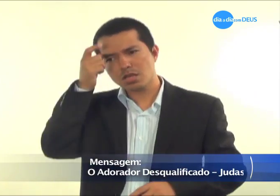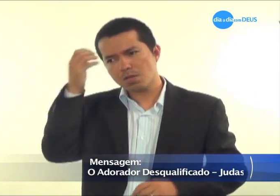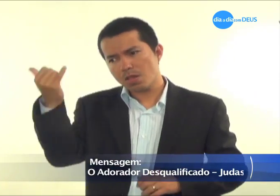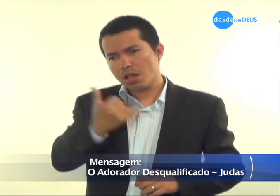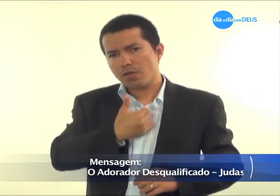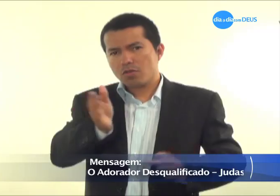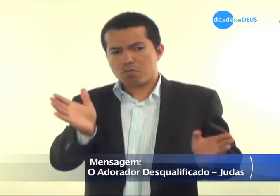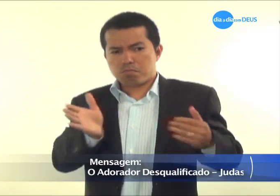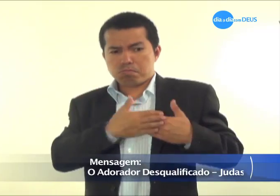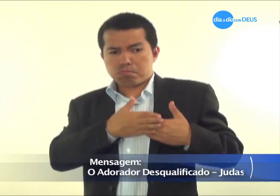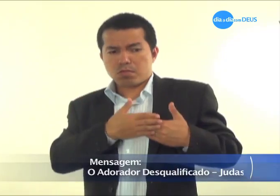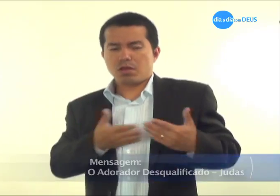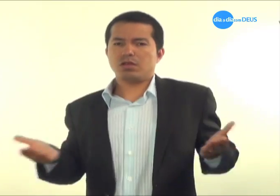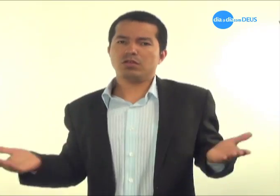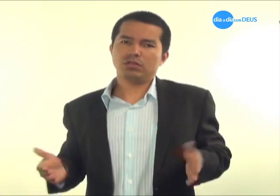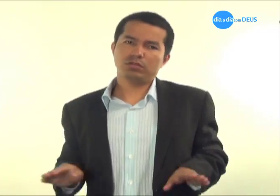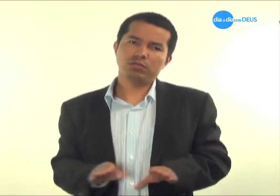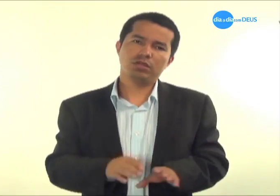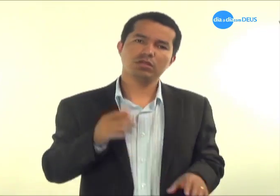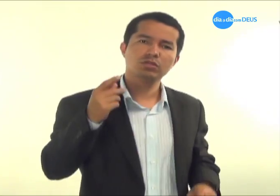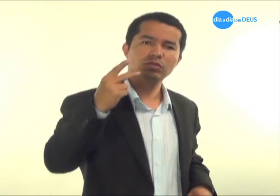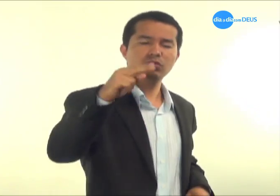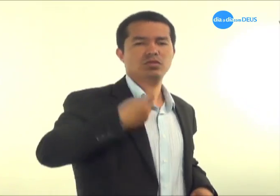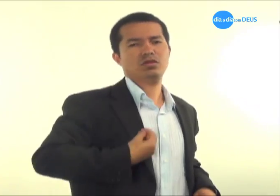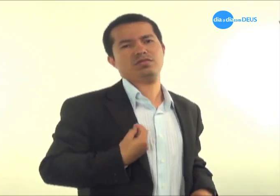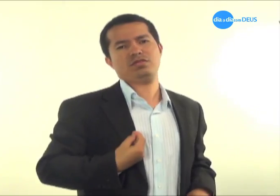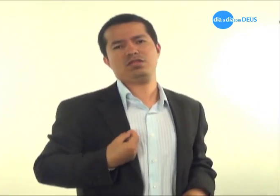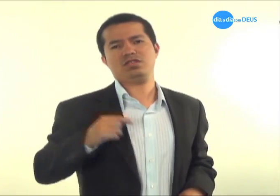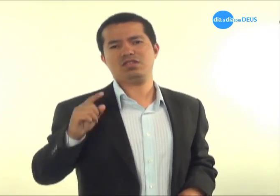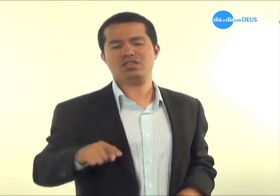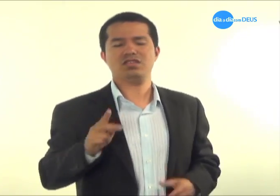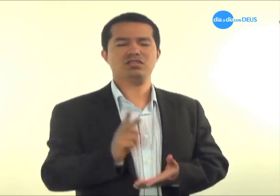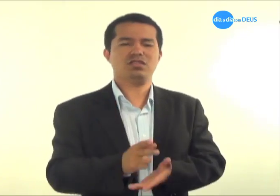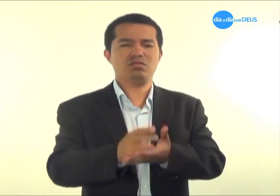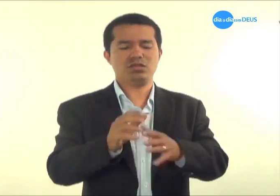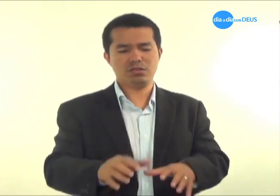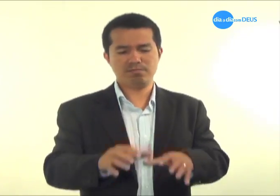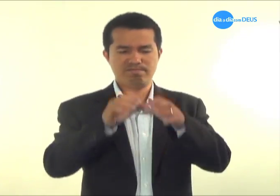Satanás e fecha o coração para Deus, o que vem na nossa vida é desgraça.